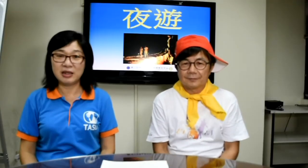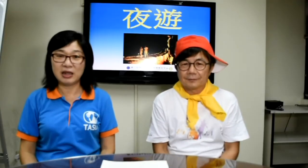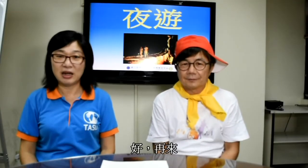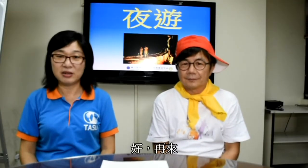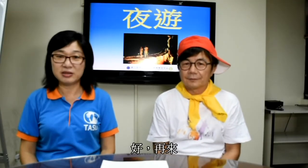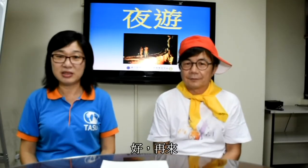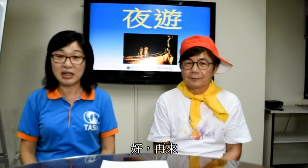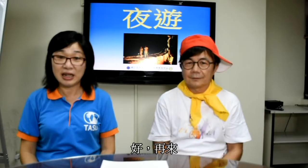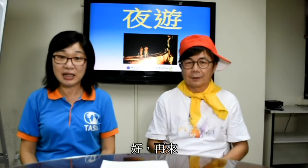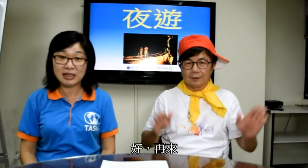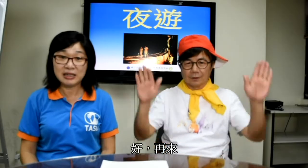再来，